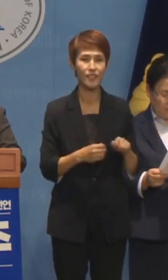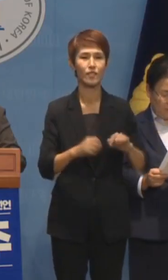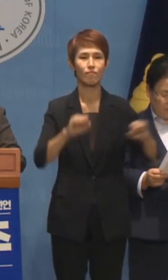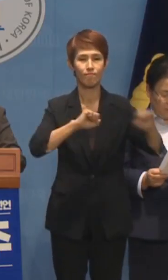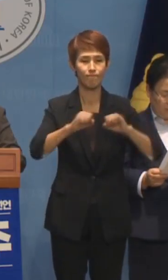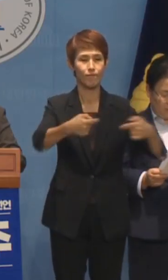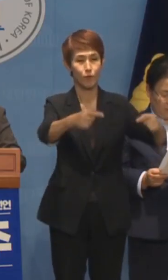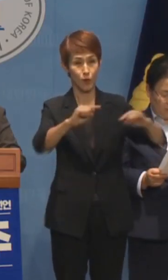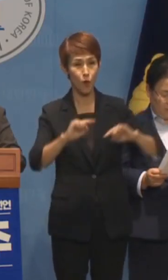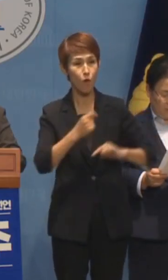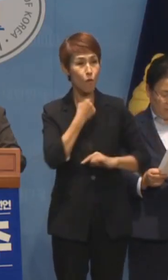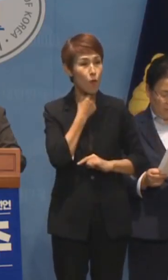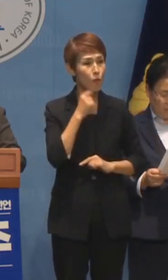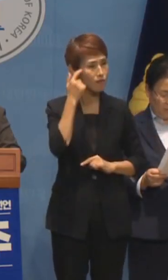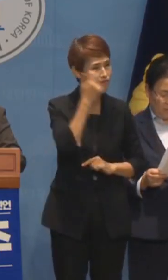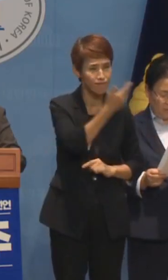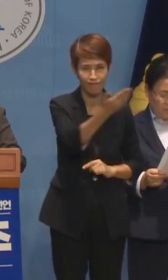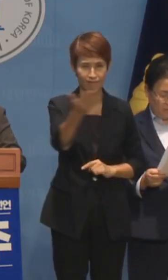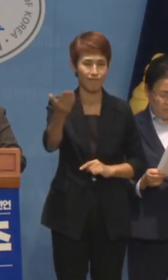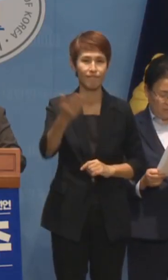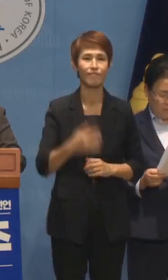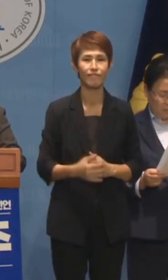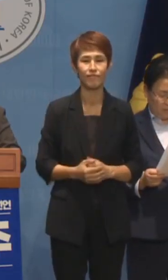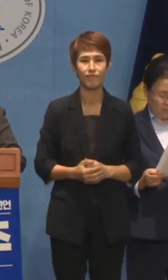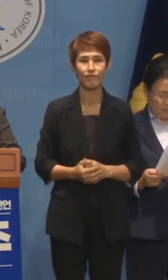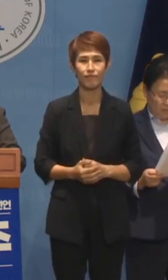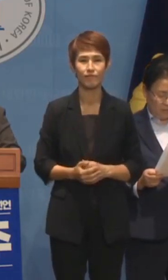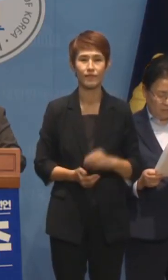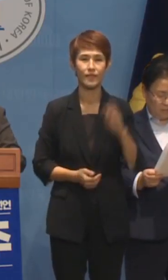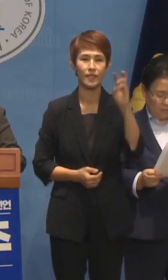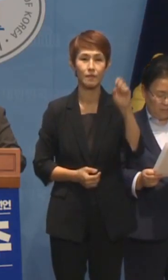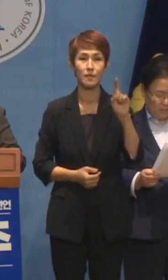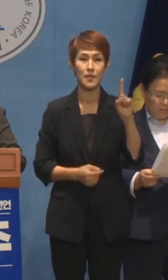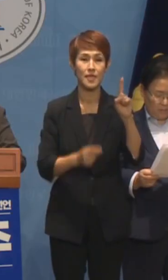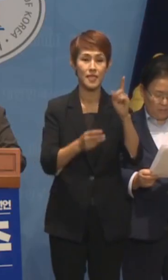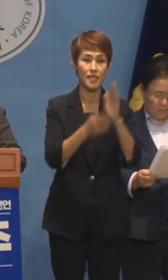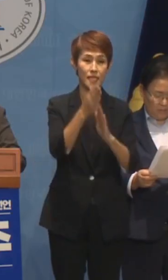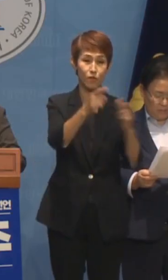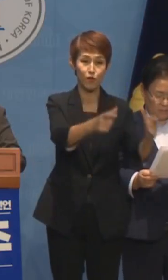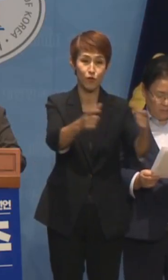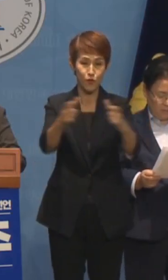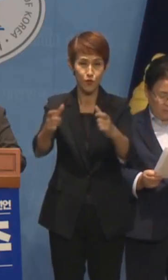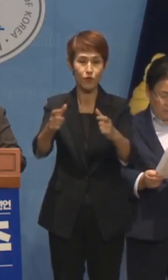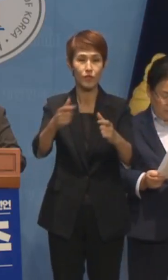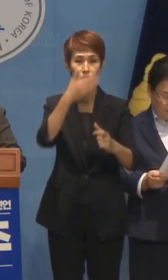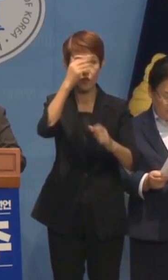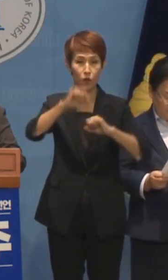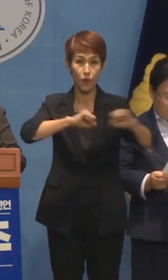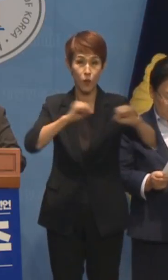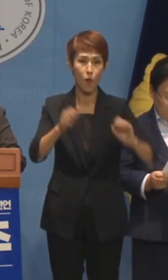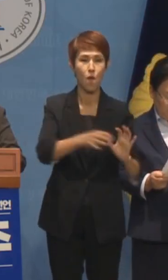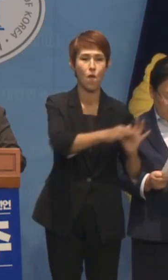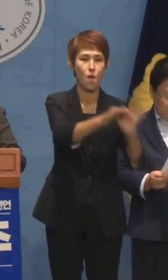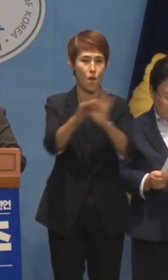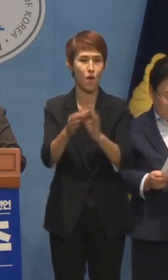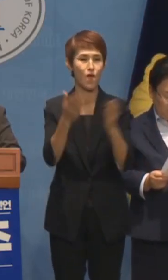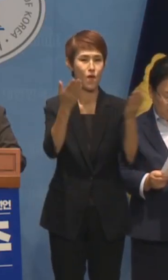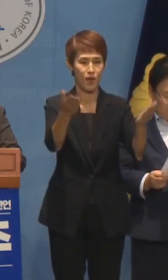활동에 대한 욕구조사를 시행함은 물론 31개 시군구의 청년활동 인프라를 매핑하여 제공할